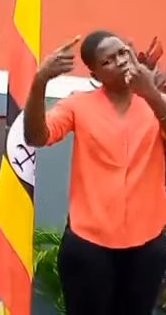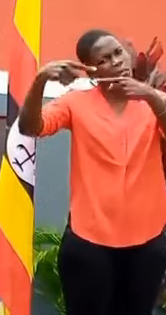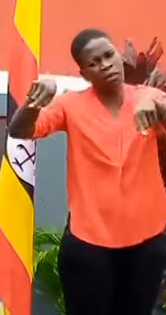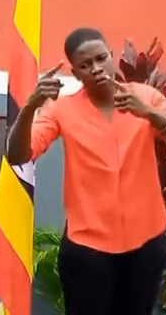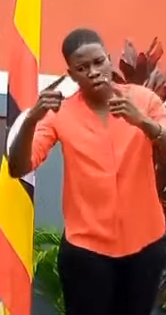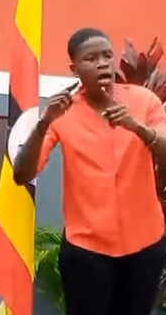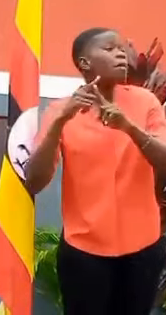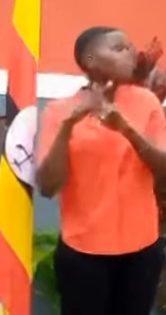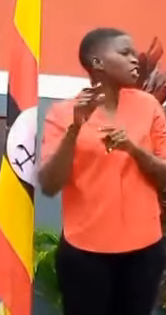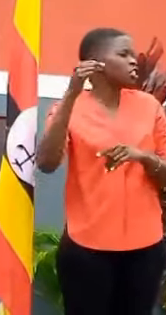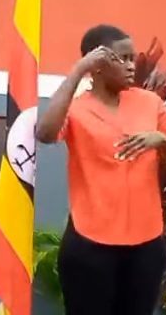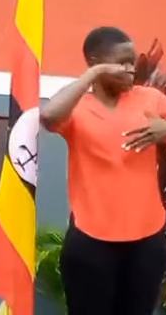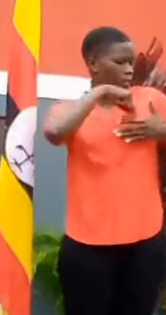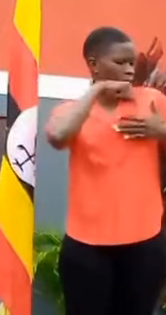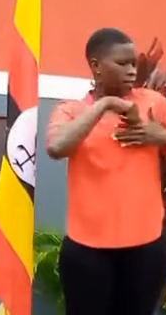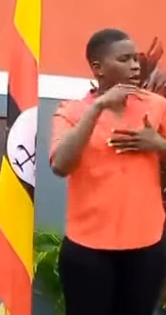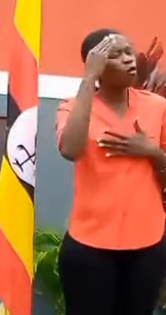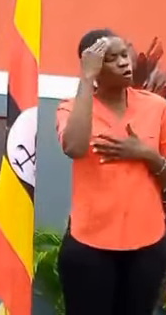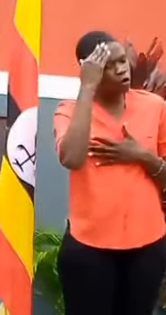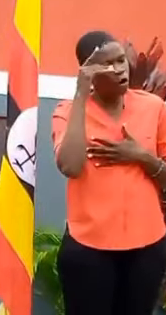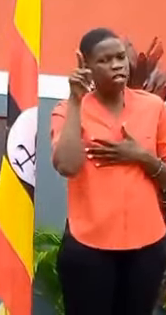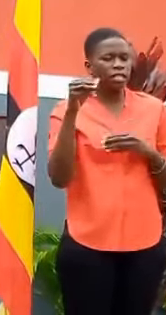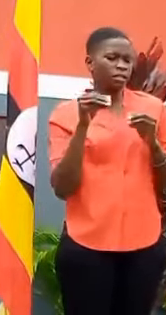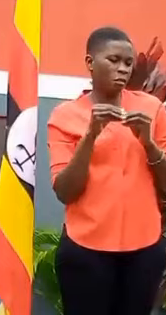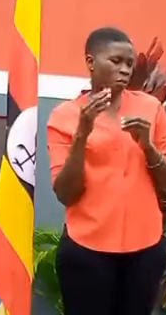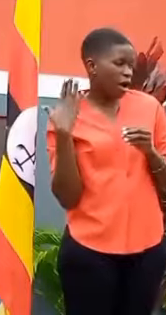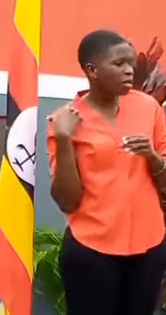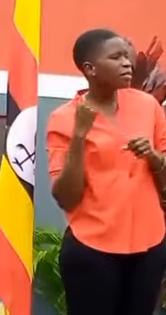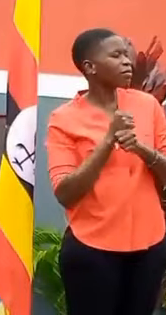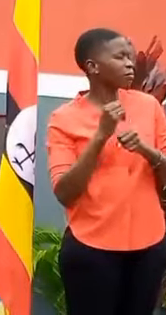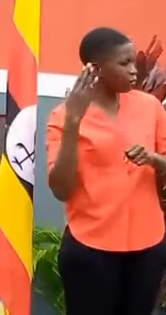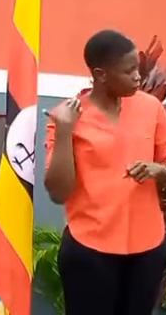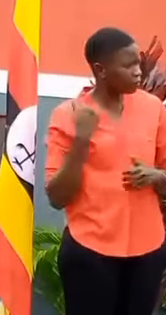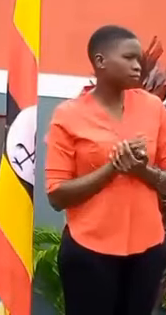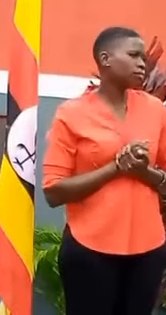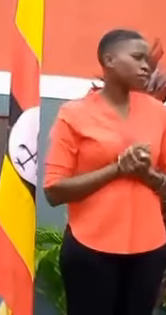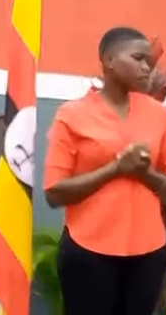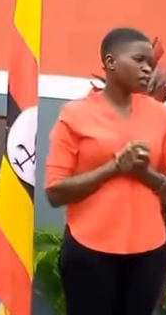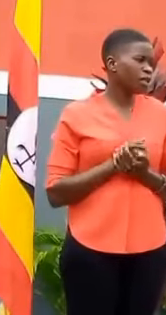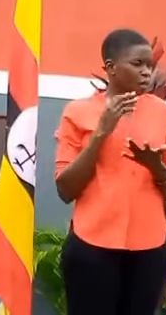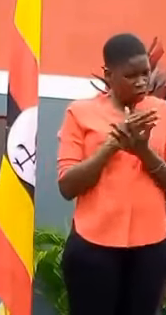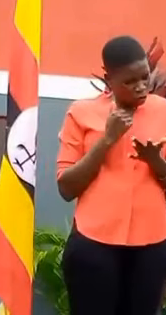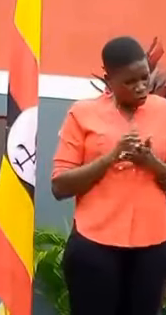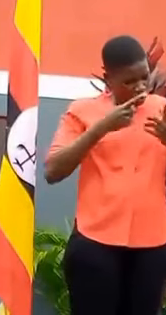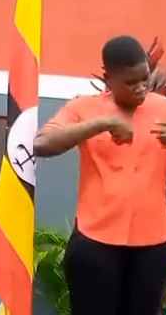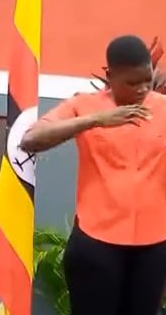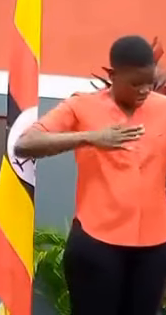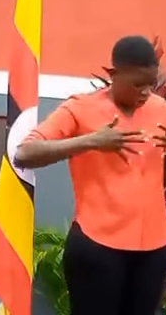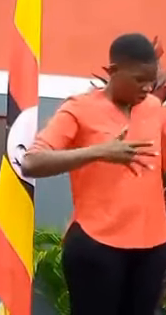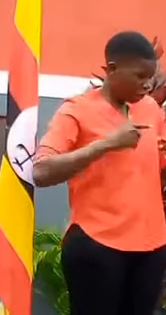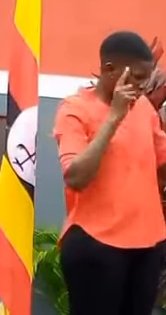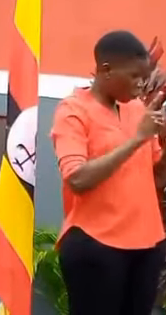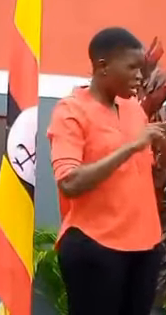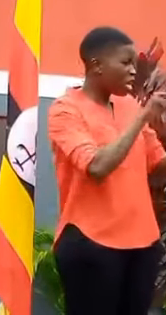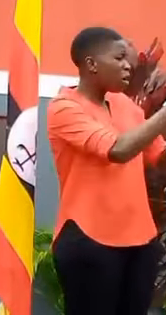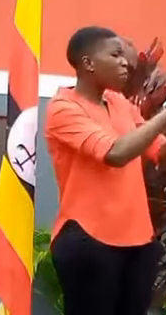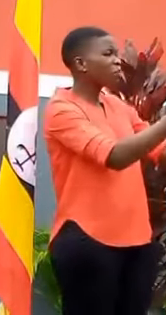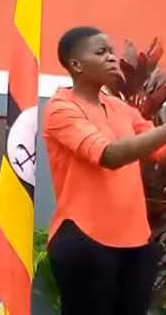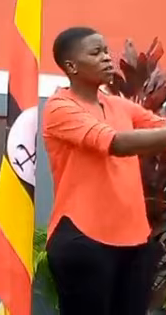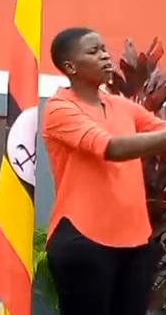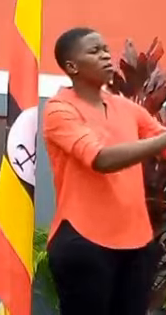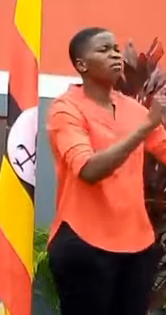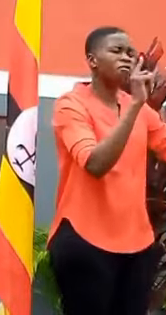bakulembeze ab'ebyo ebibiina kyendowooza nti ekyo kyongera kusiba bantu ekimpa essanyu nti abantu betukulembera nga bwetuze tukyogerako bo